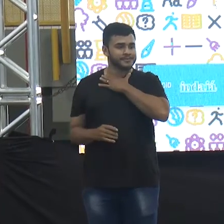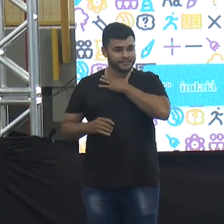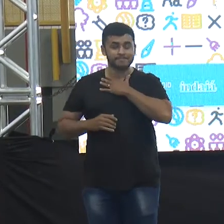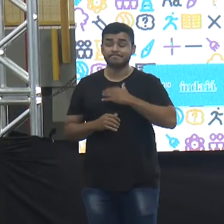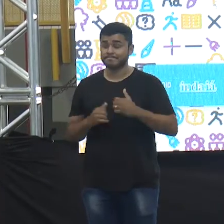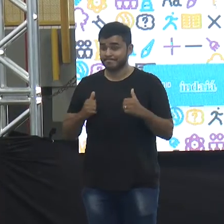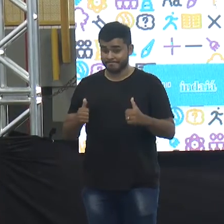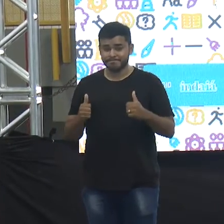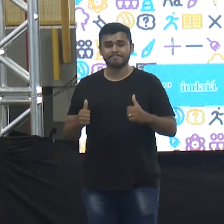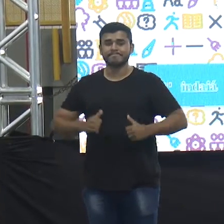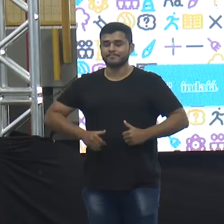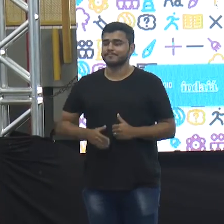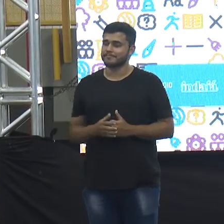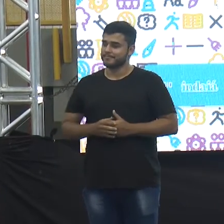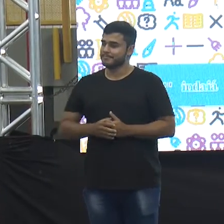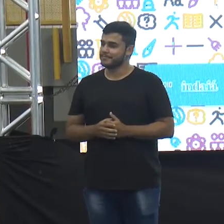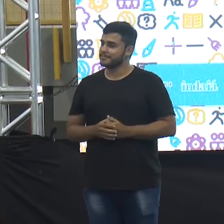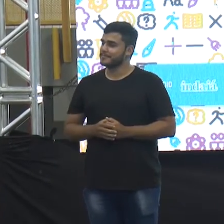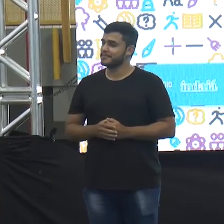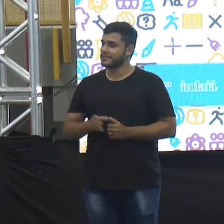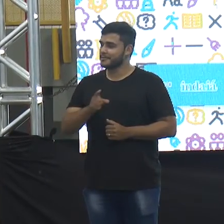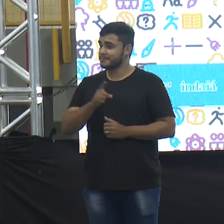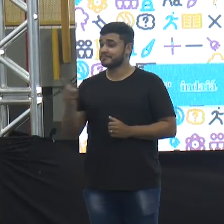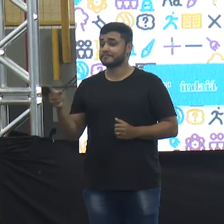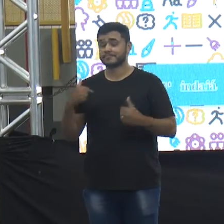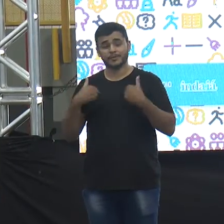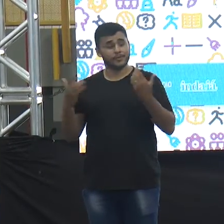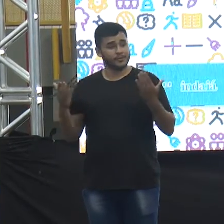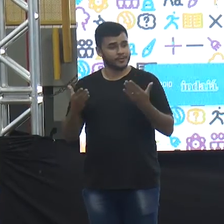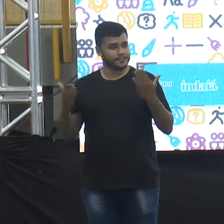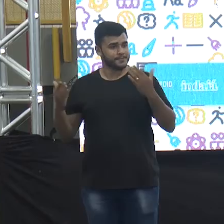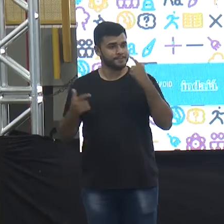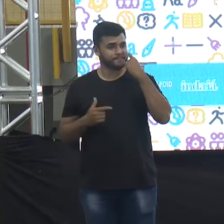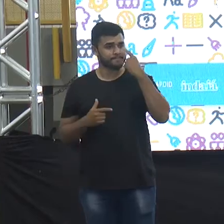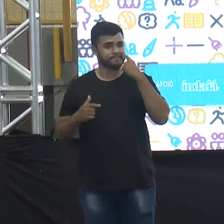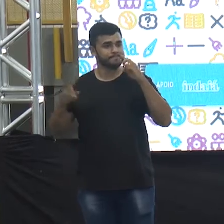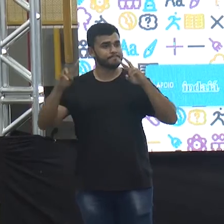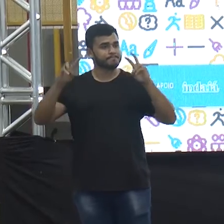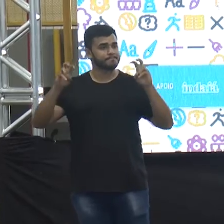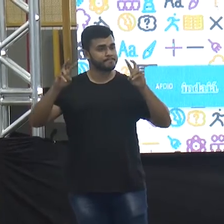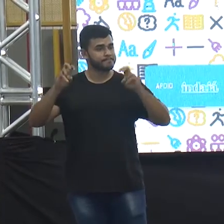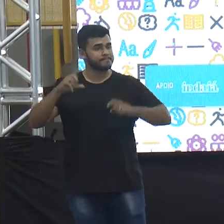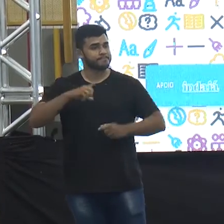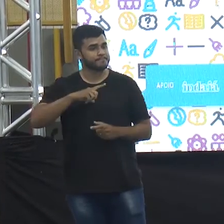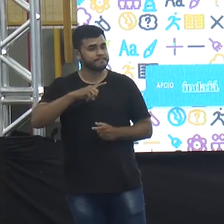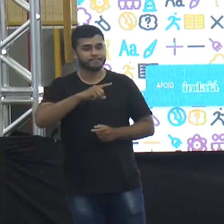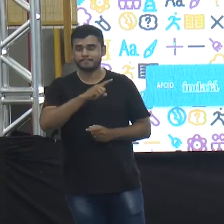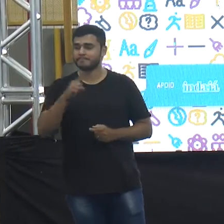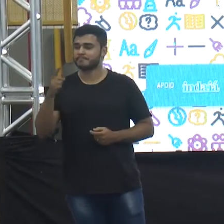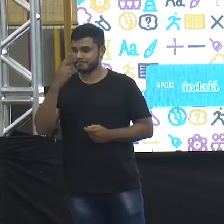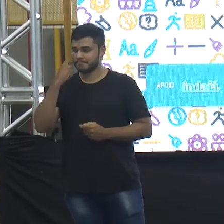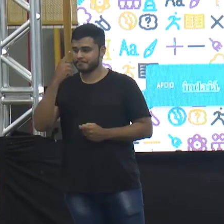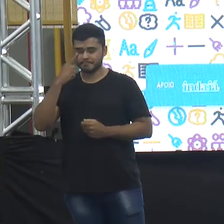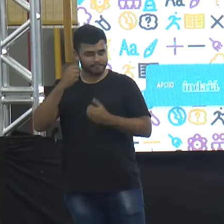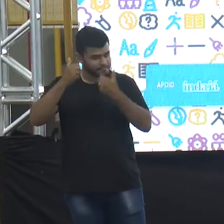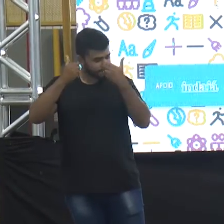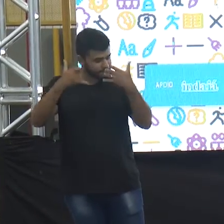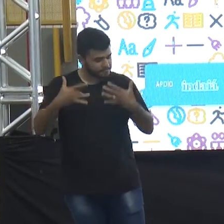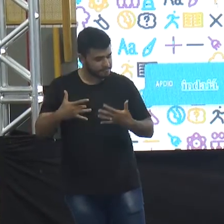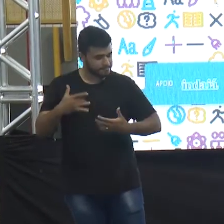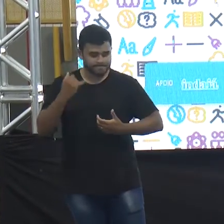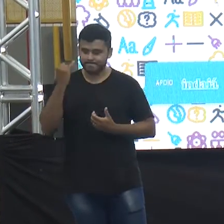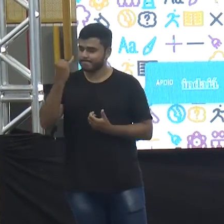Ótimo, muito bem. Pessoal, a gente vai desenvolver hoje com vocês uma temática que é